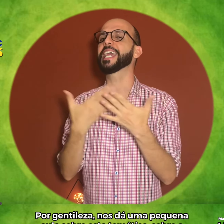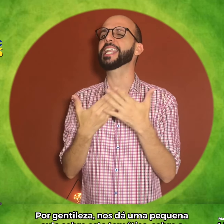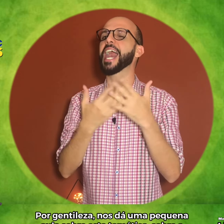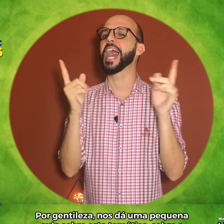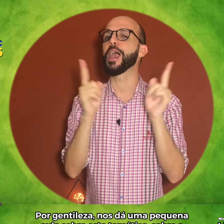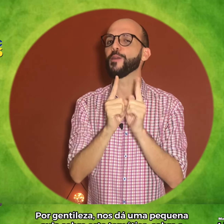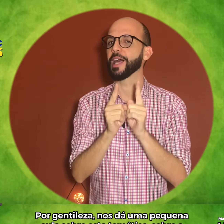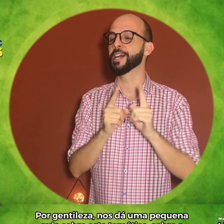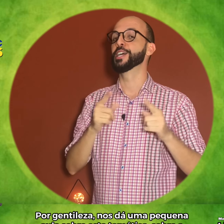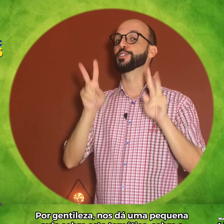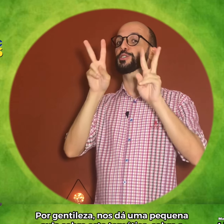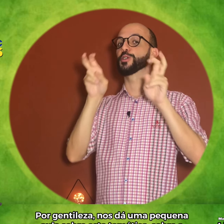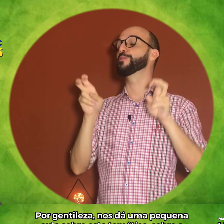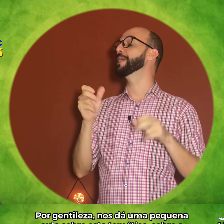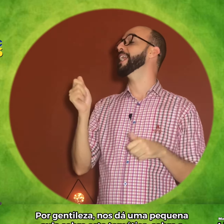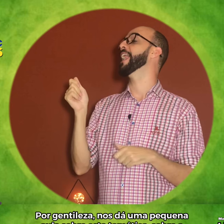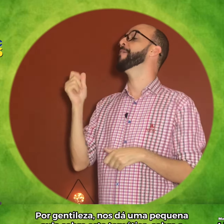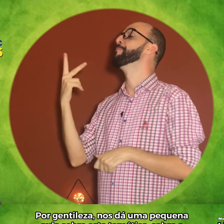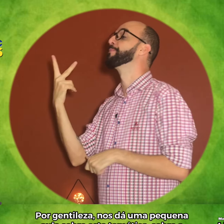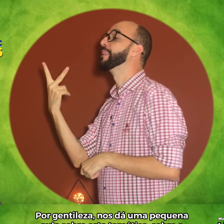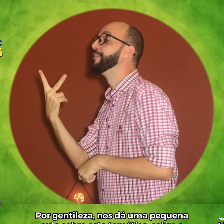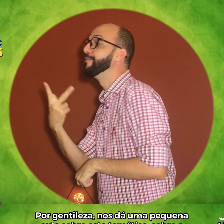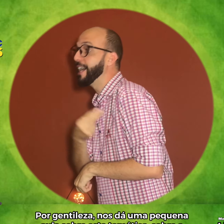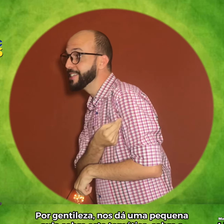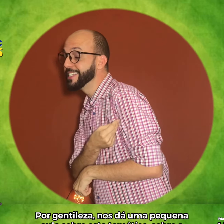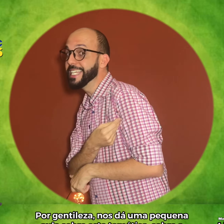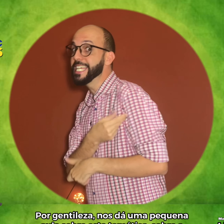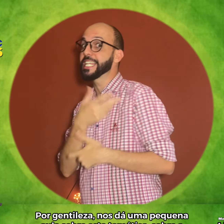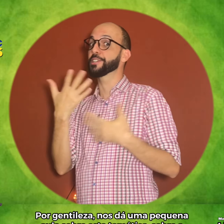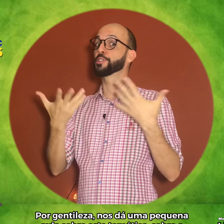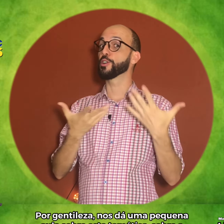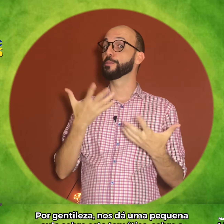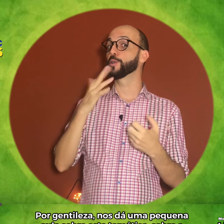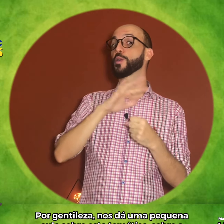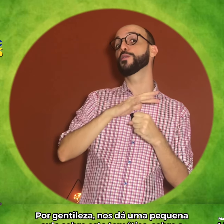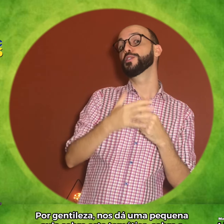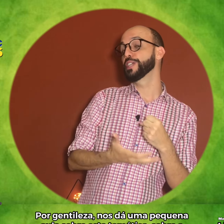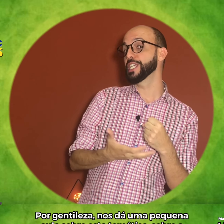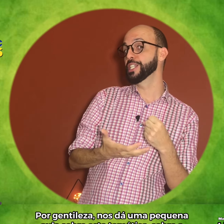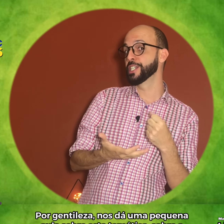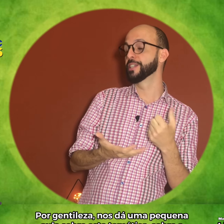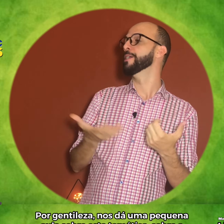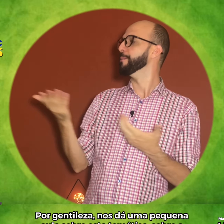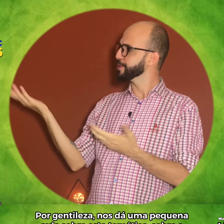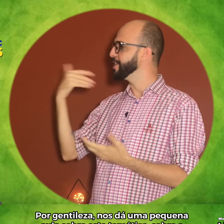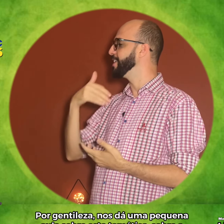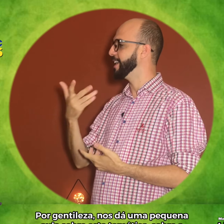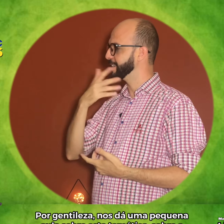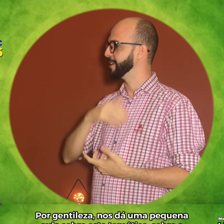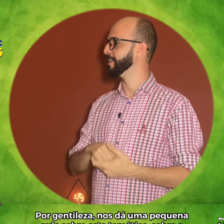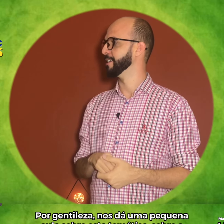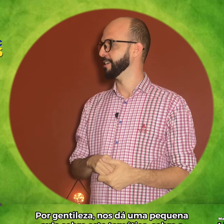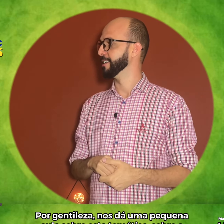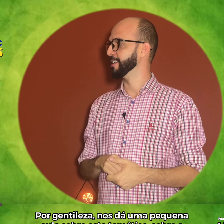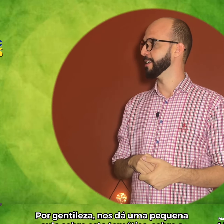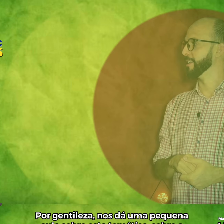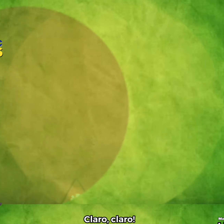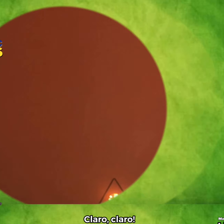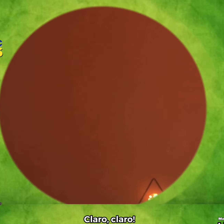uma pequena aula sobre a vacina, sobre o Covid. Por gentileza.